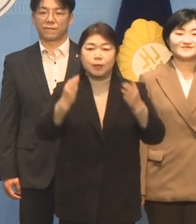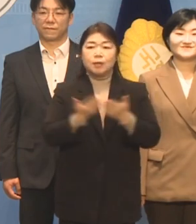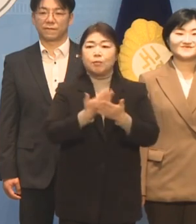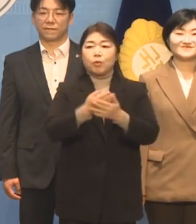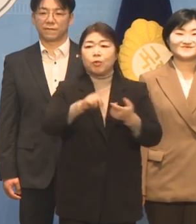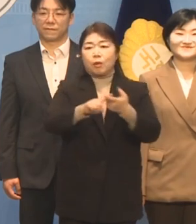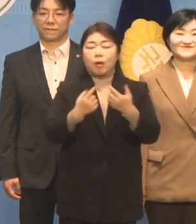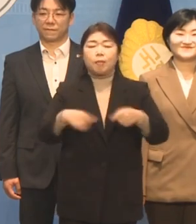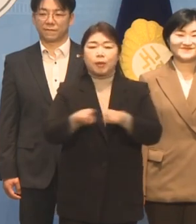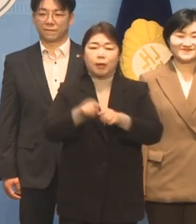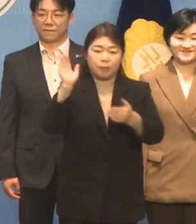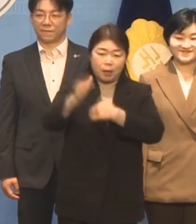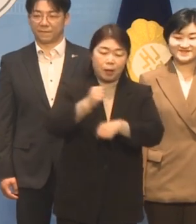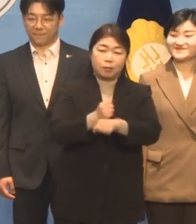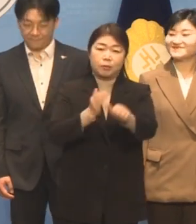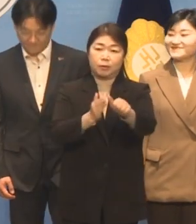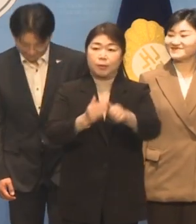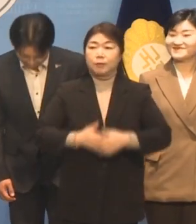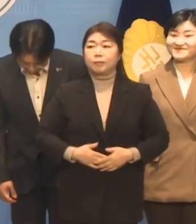감사합니다.